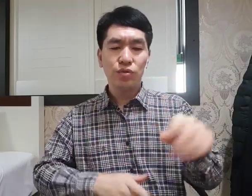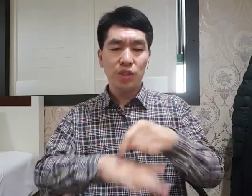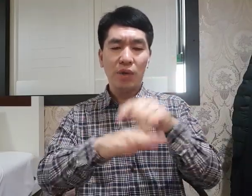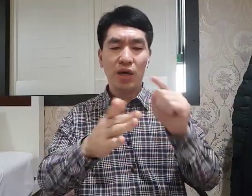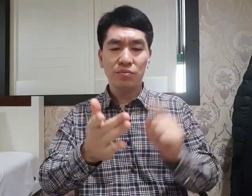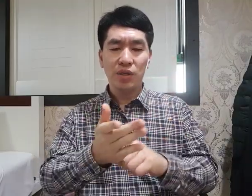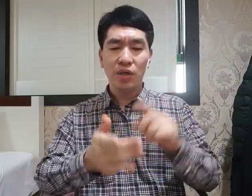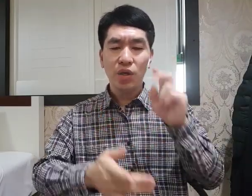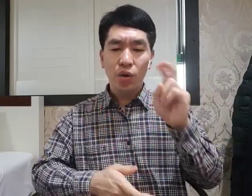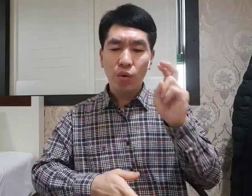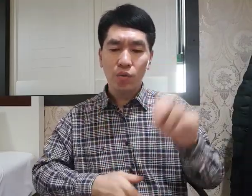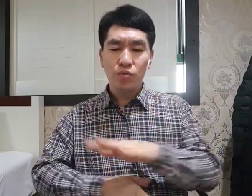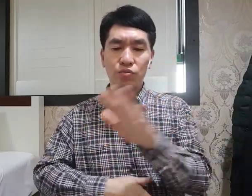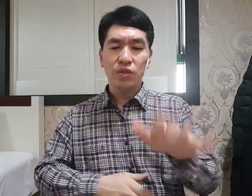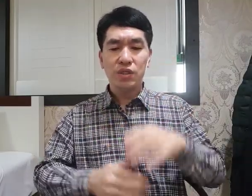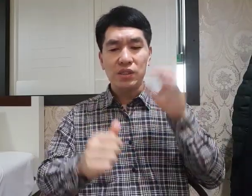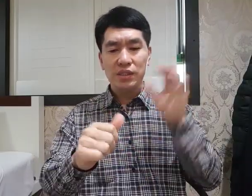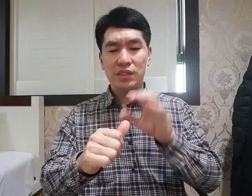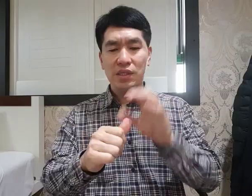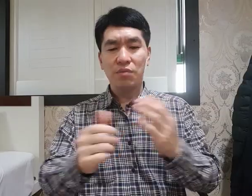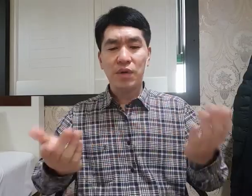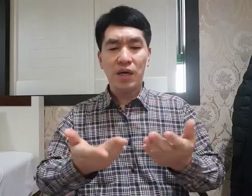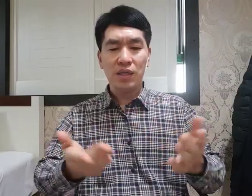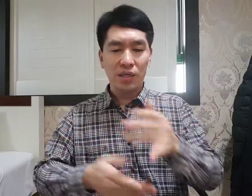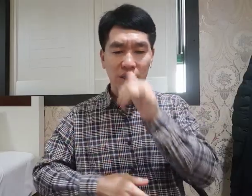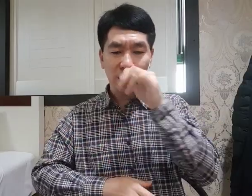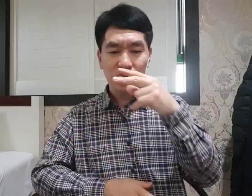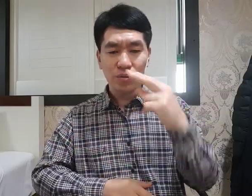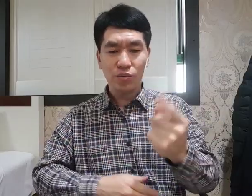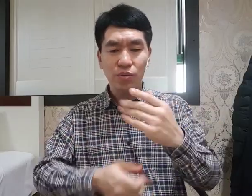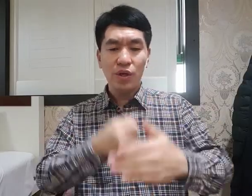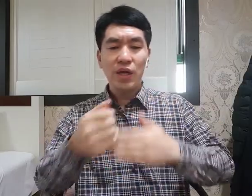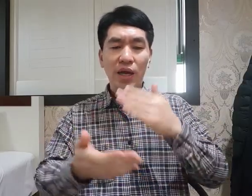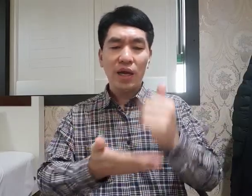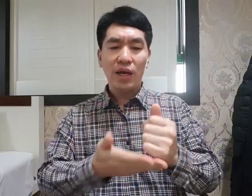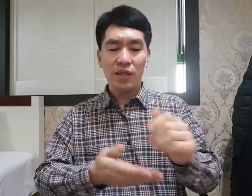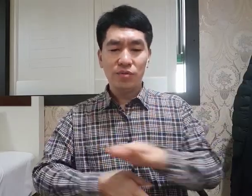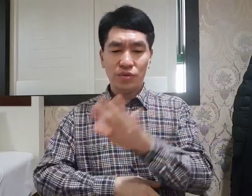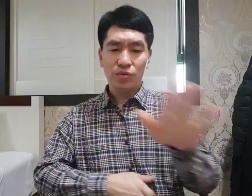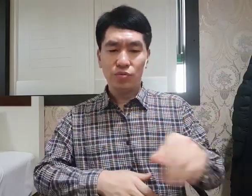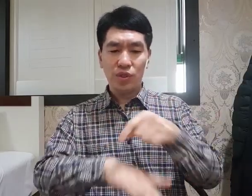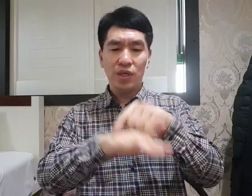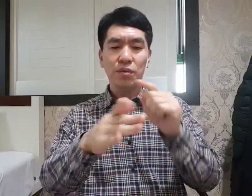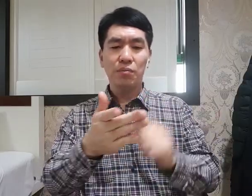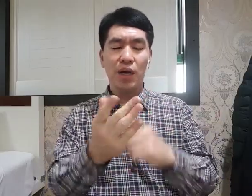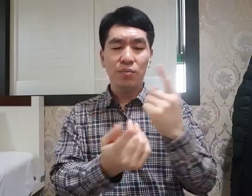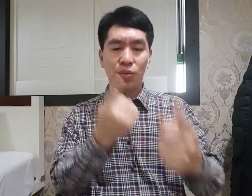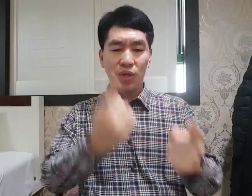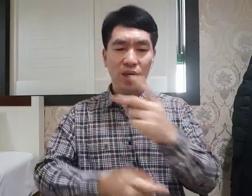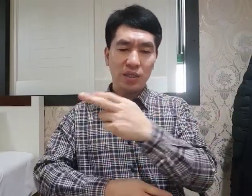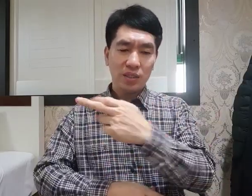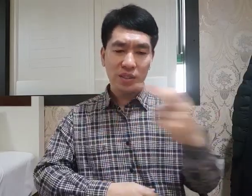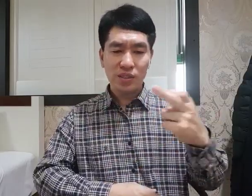우리 마음이 혹 우리를 책망할 일이 있어도 하나님은 우리 마음보다